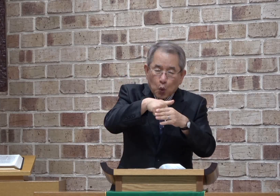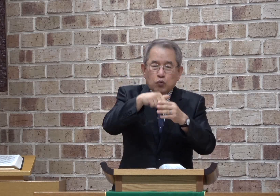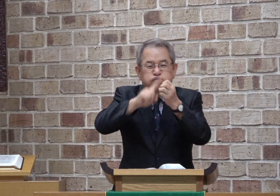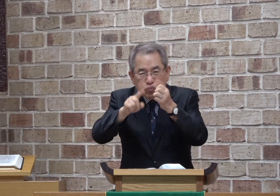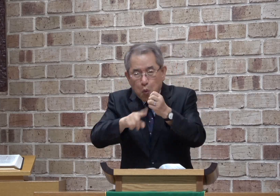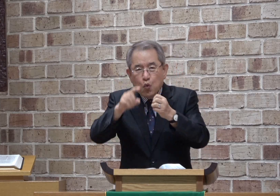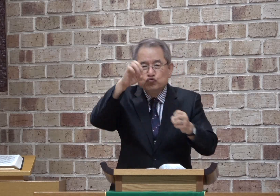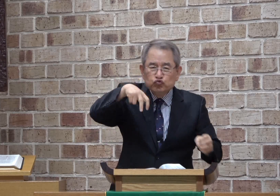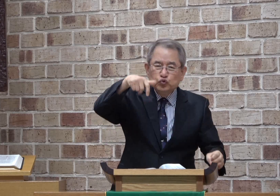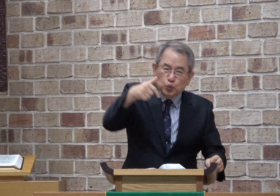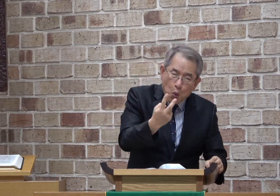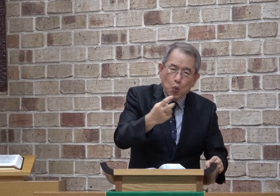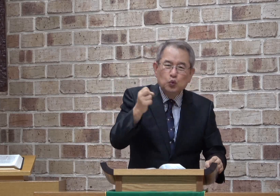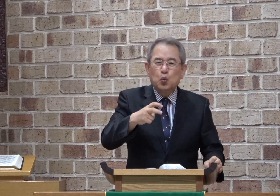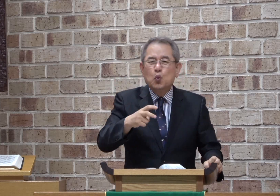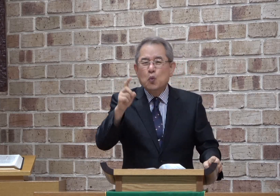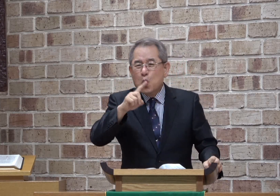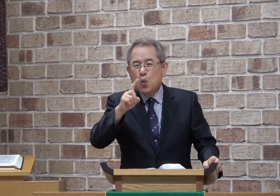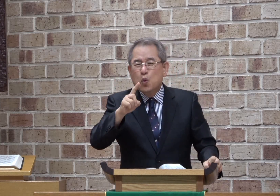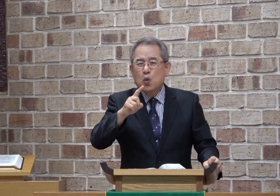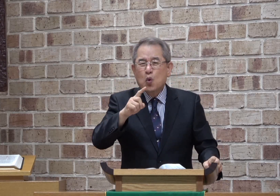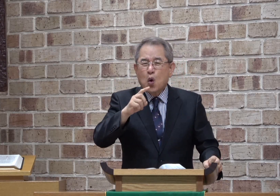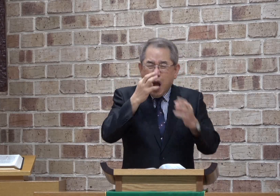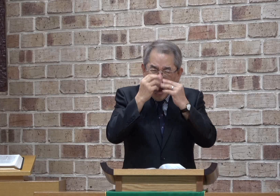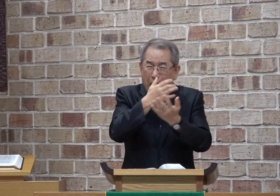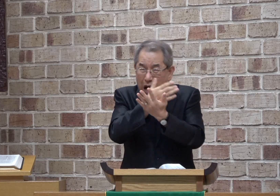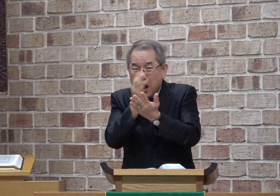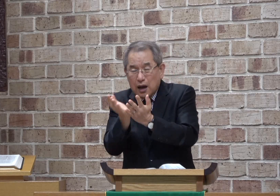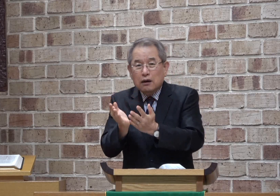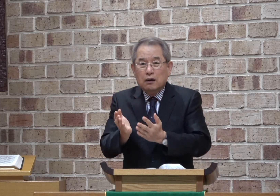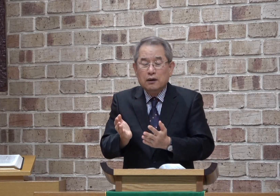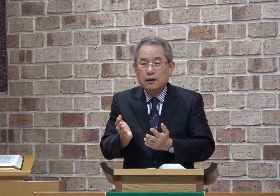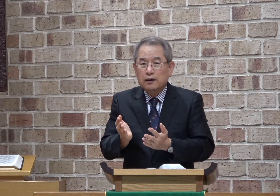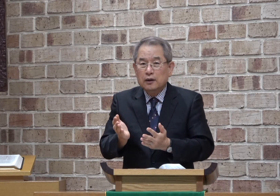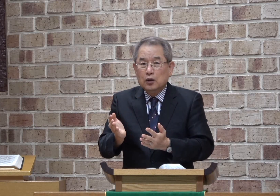우리나라에도 종교가 다양하게 있습니다. 유교, 천주교, 불교 너무나 다양하게 있는데